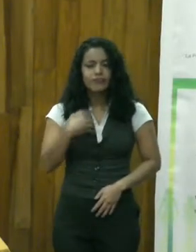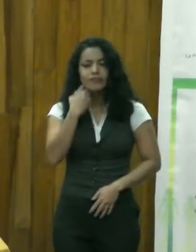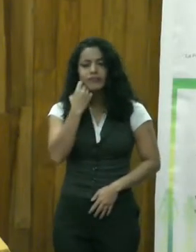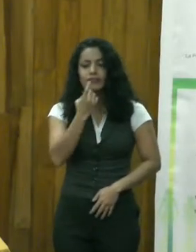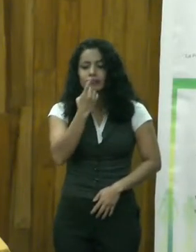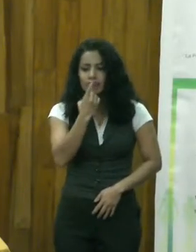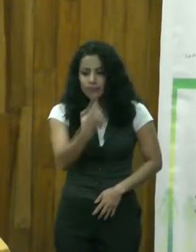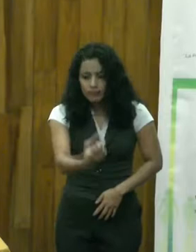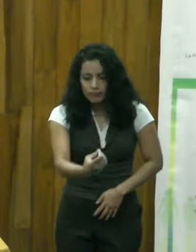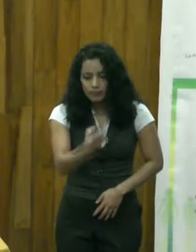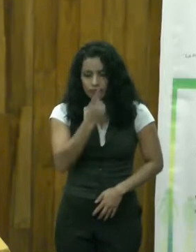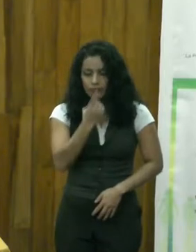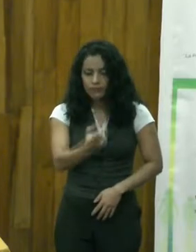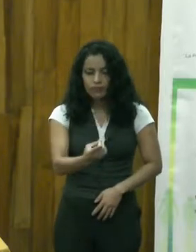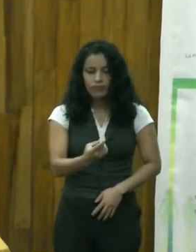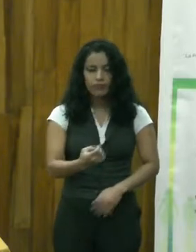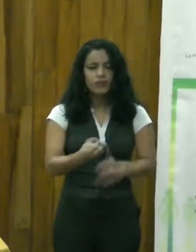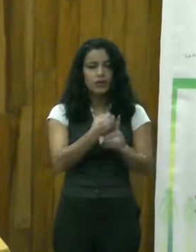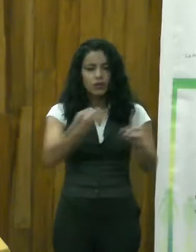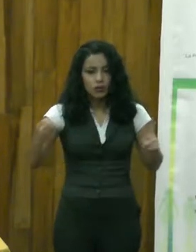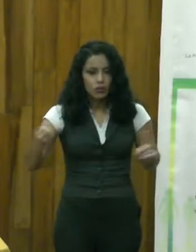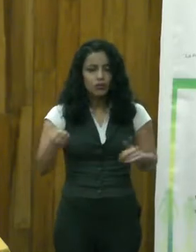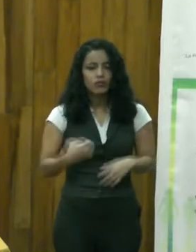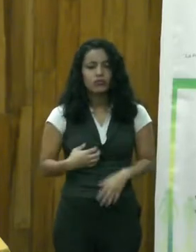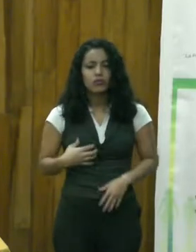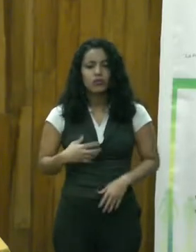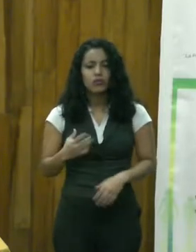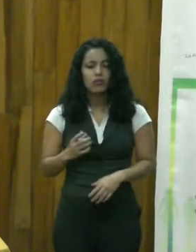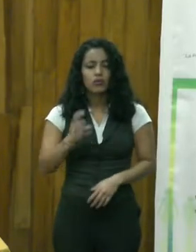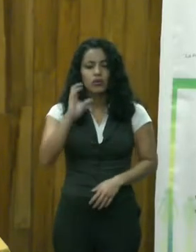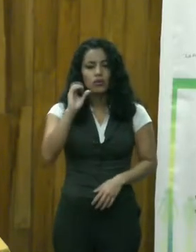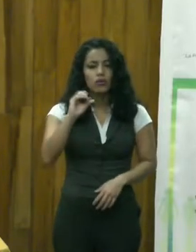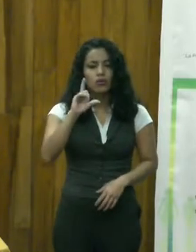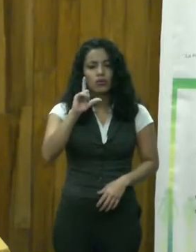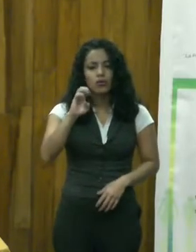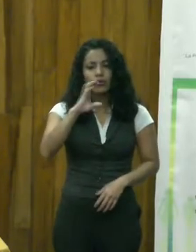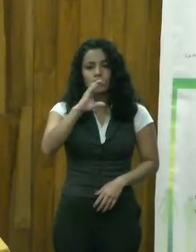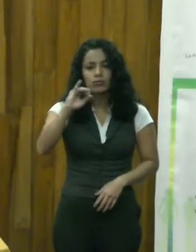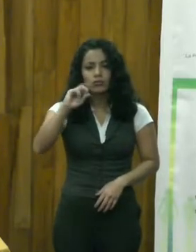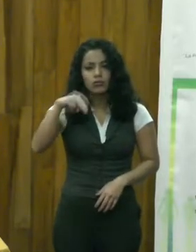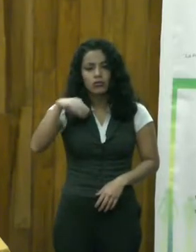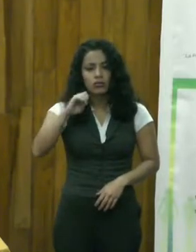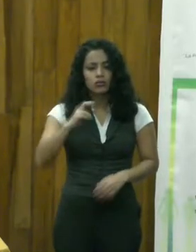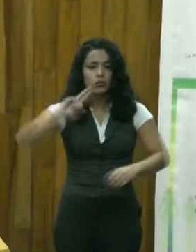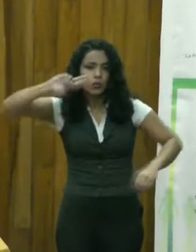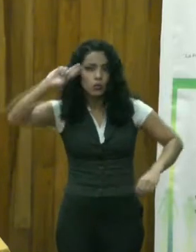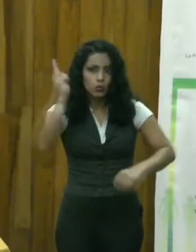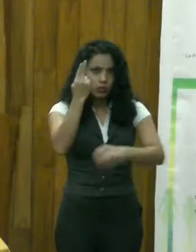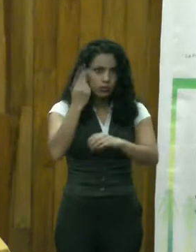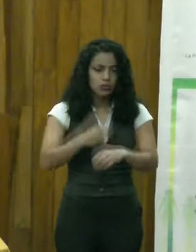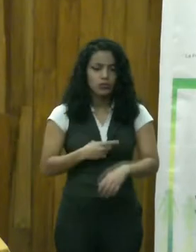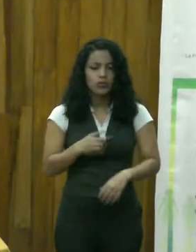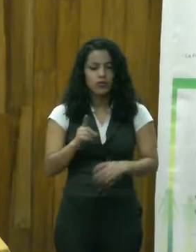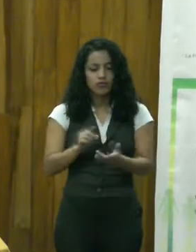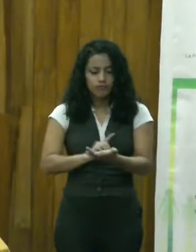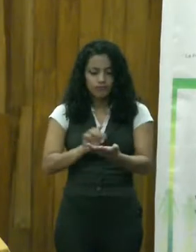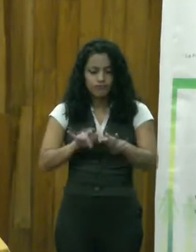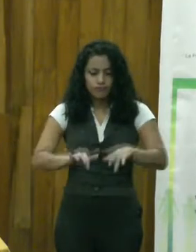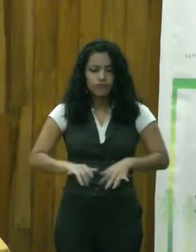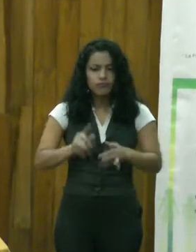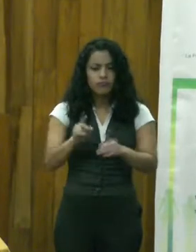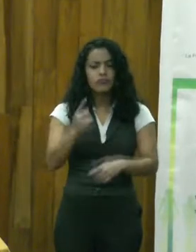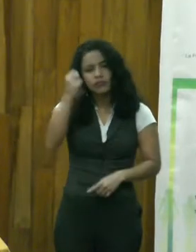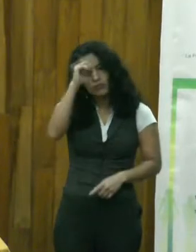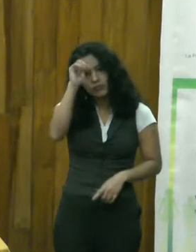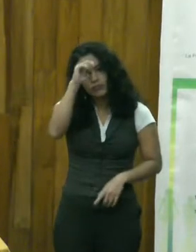que la colección la coordinación de colecciones universitarias digitales se dedica